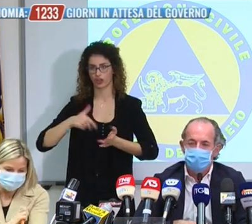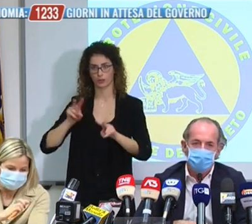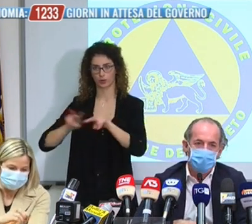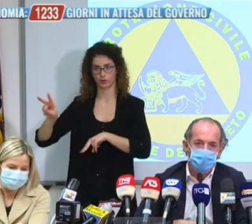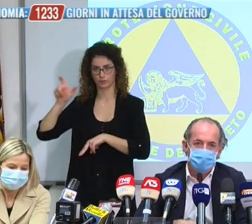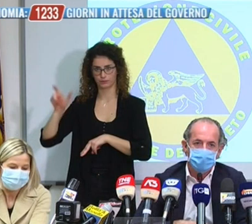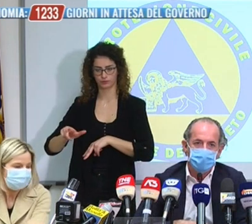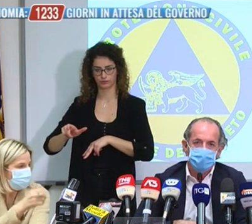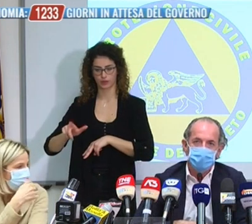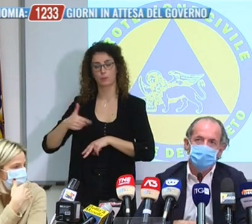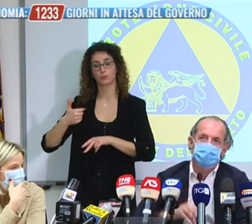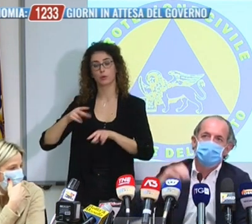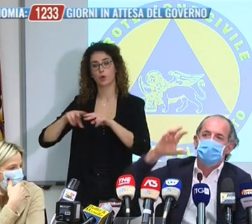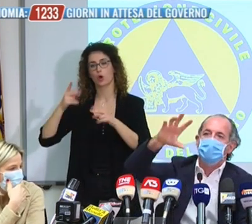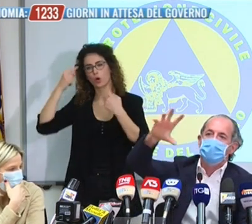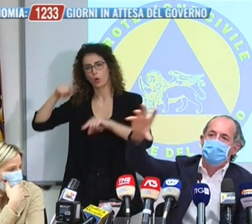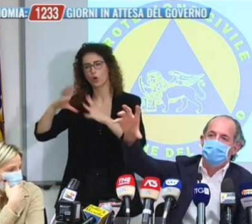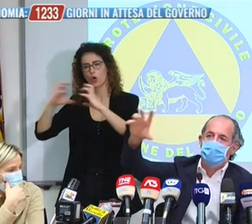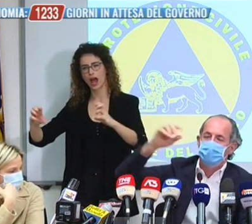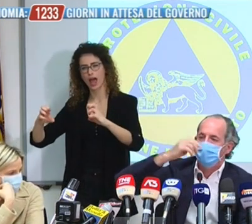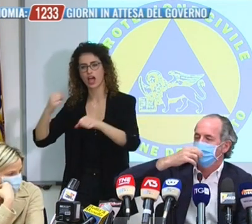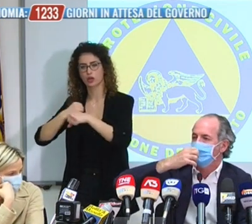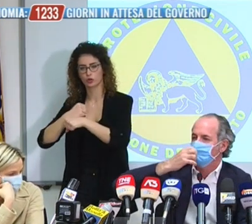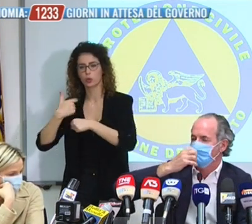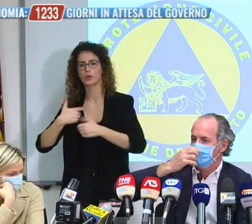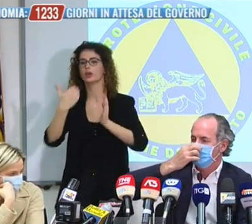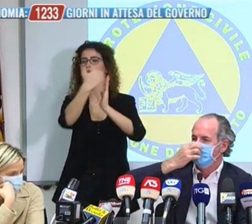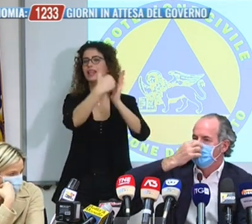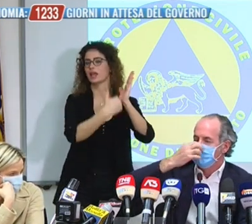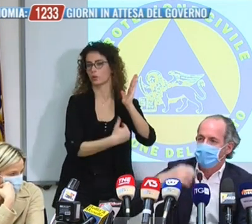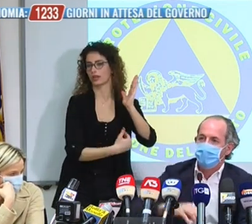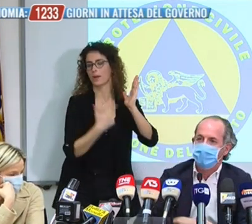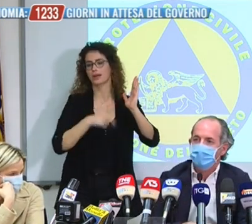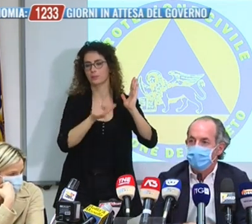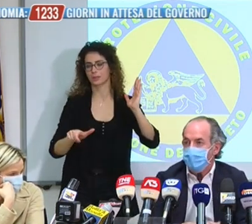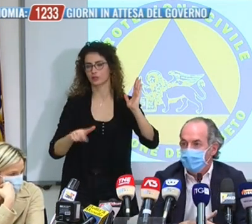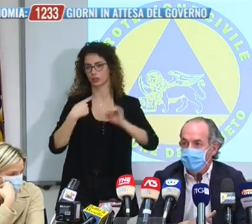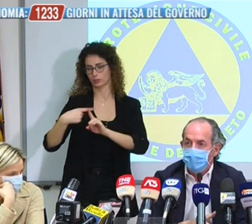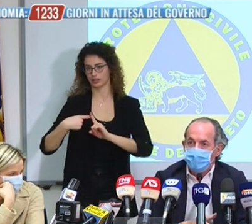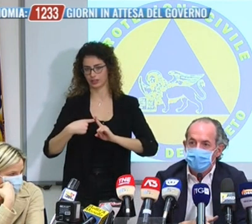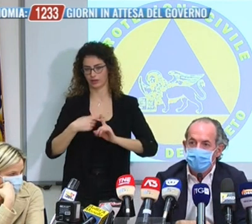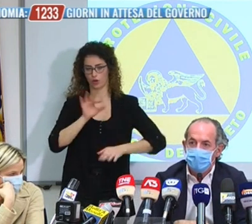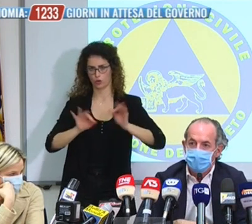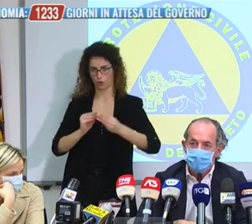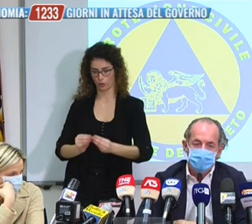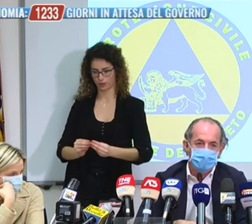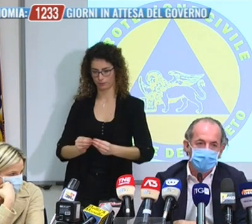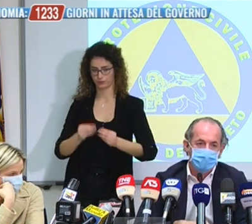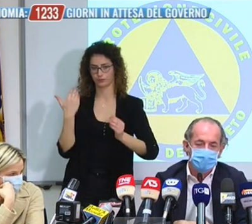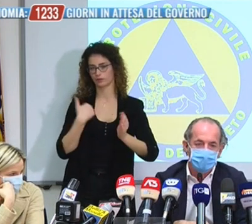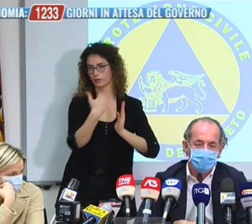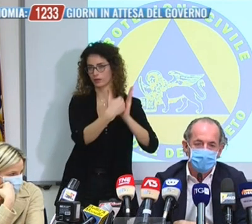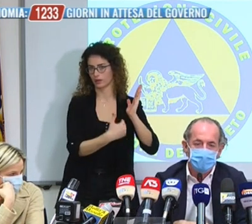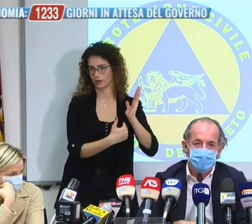nazionale che si occupa di farmaci, che dice queste sono le linee guida per curare un paziente Covid. Cosa prevedeva, ormai bisogna dire perché c'è